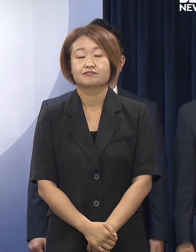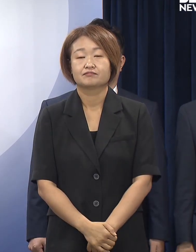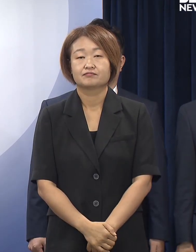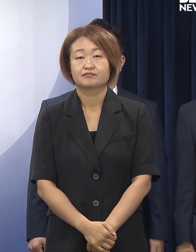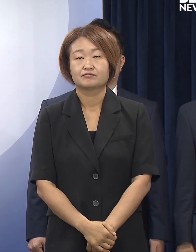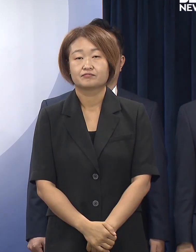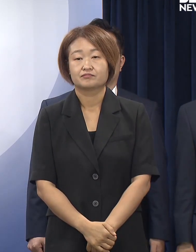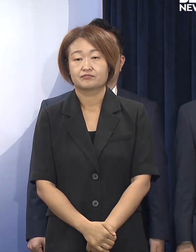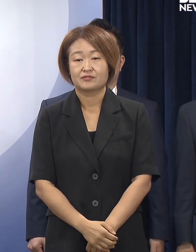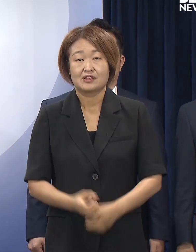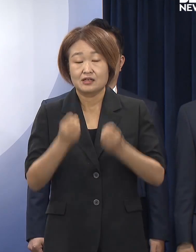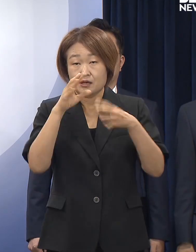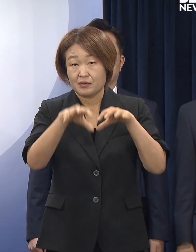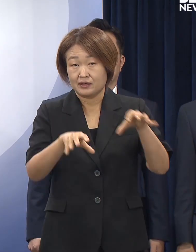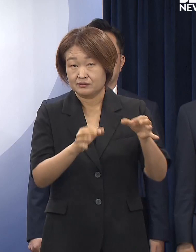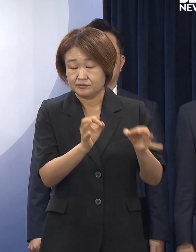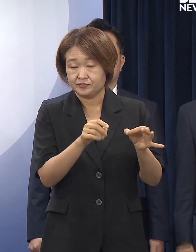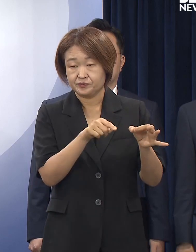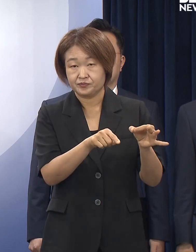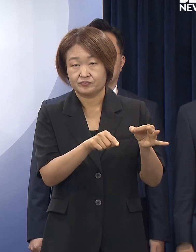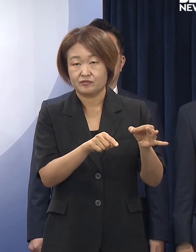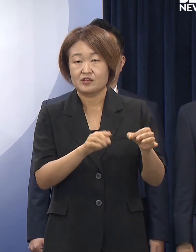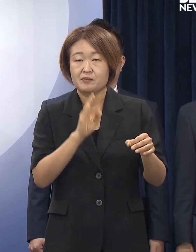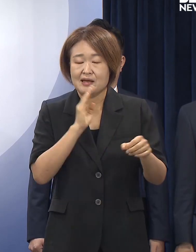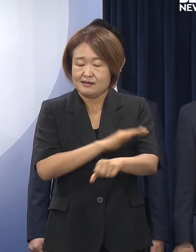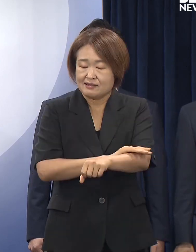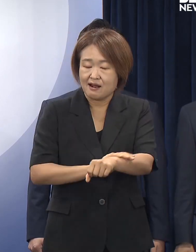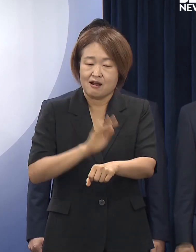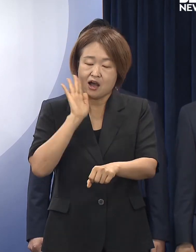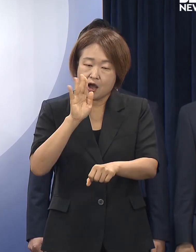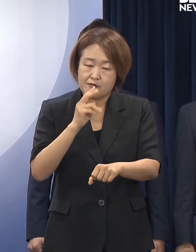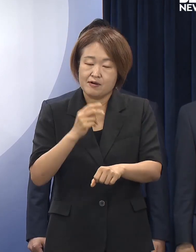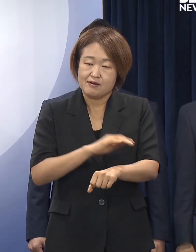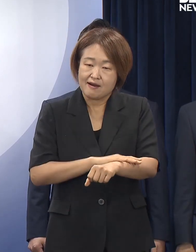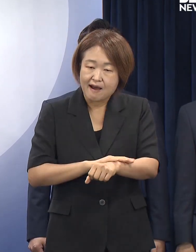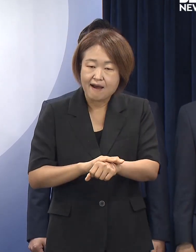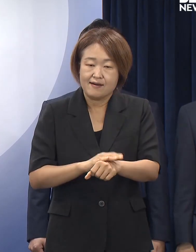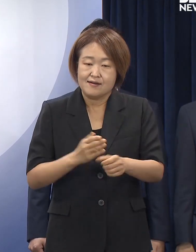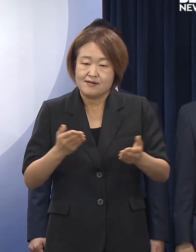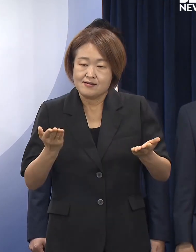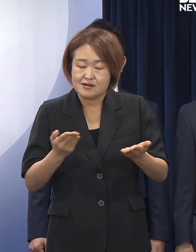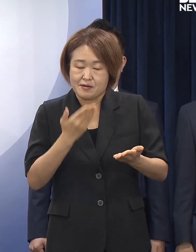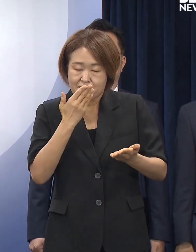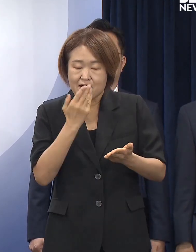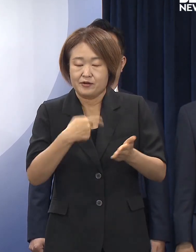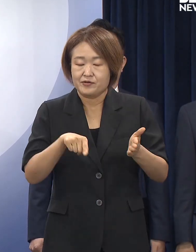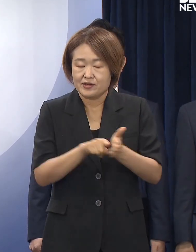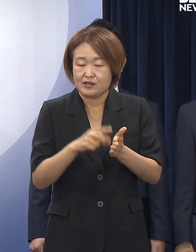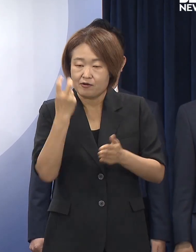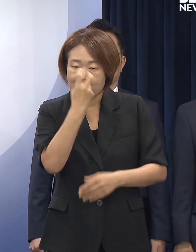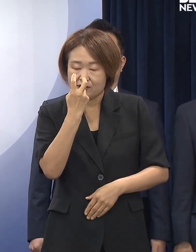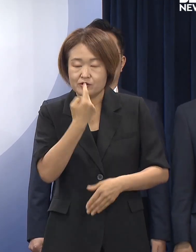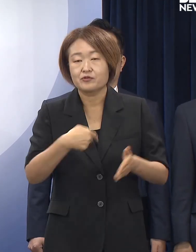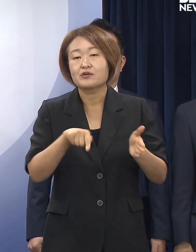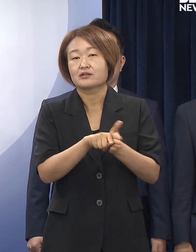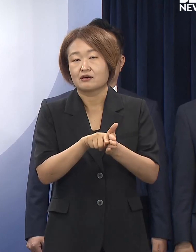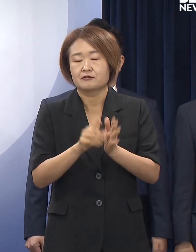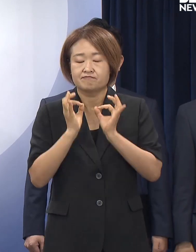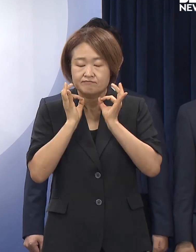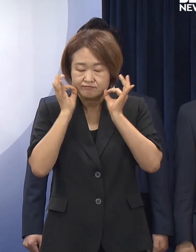정부는 새마을금고가 건전하게 관리될 수 있도록 최선의 노력을 다하겠습니다.